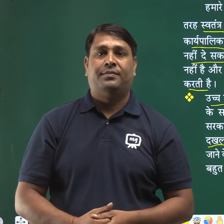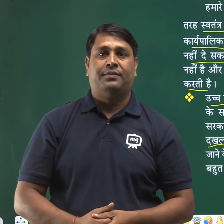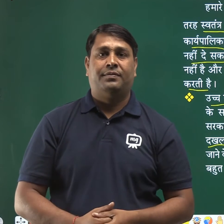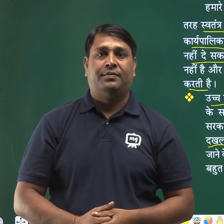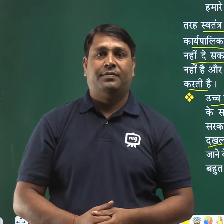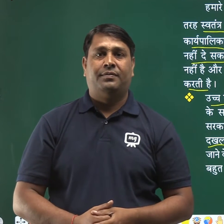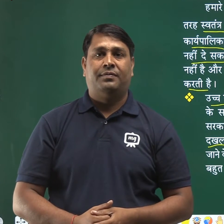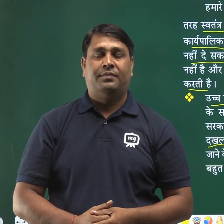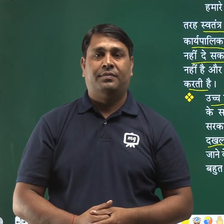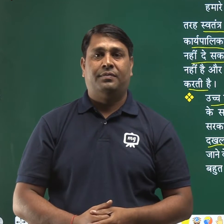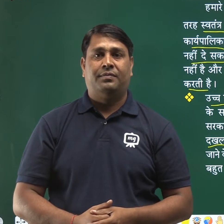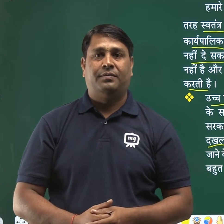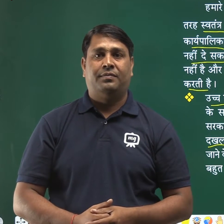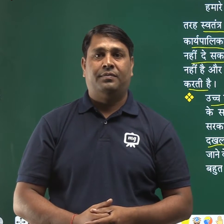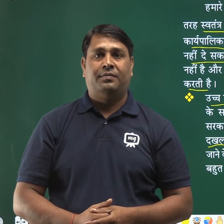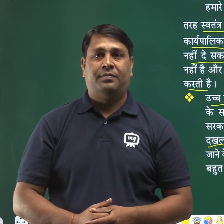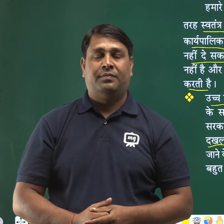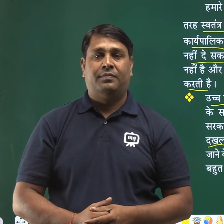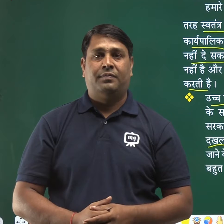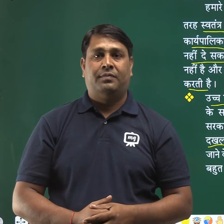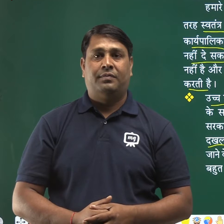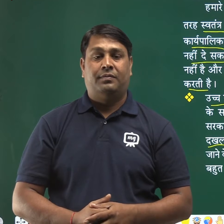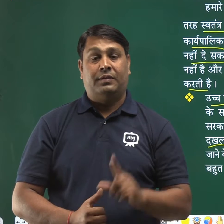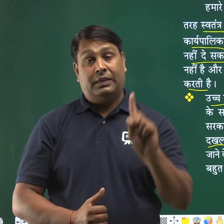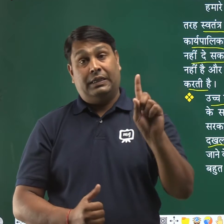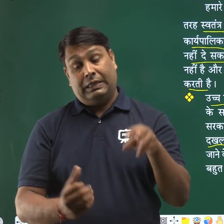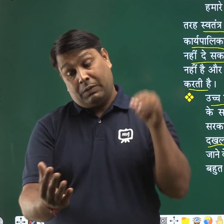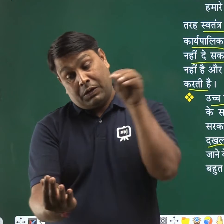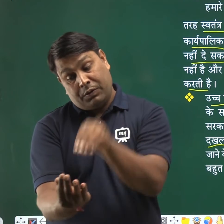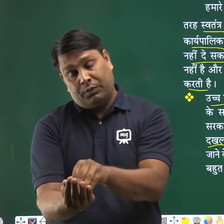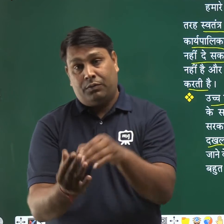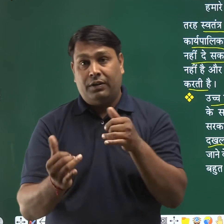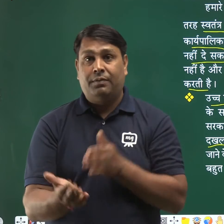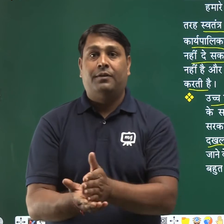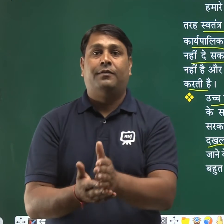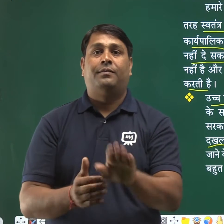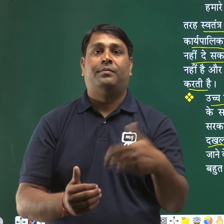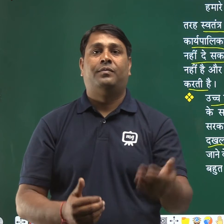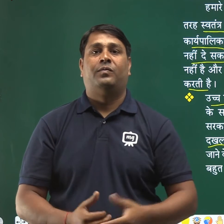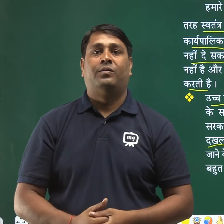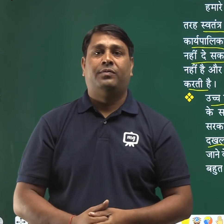एक बार नियुक्त हो जाने के बाद